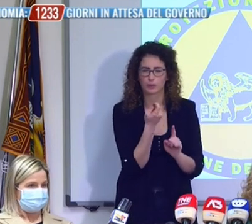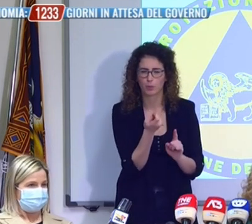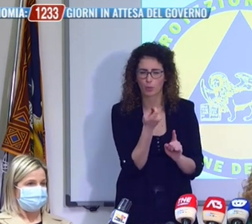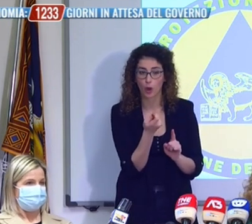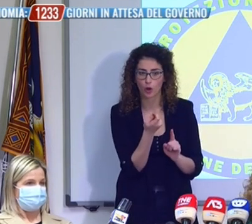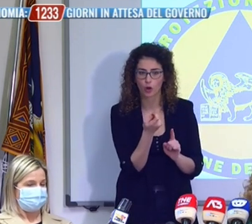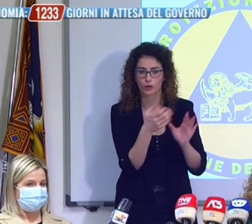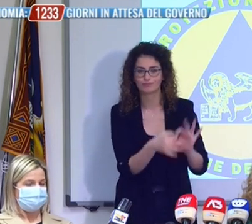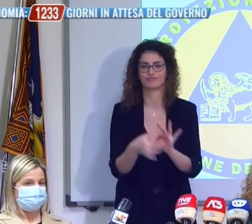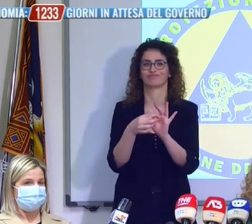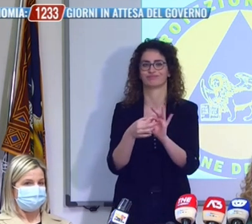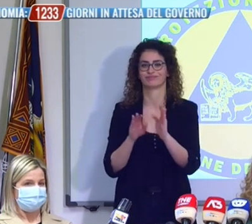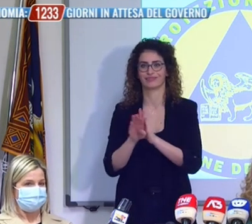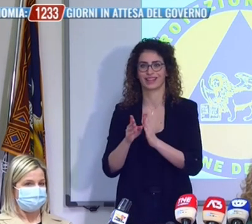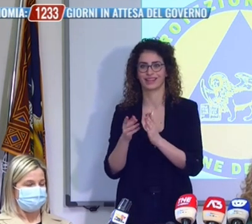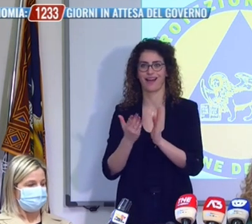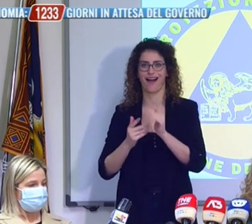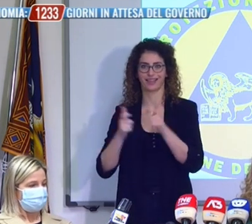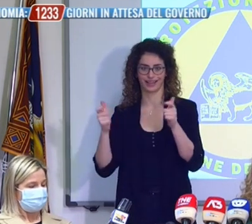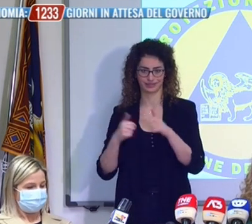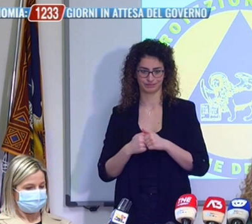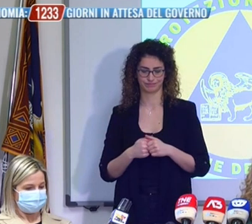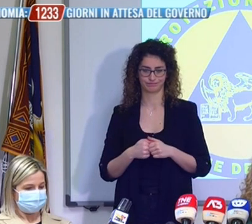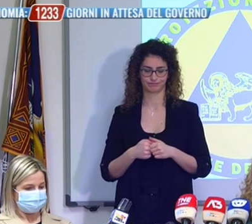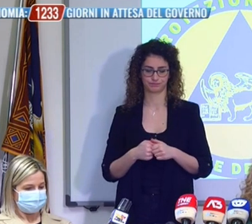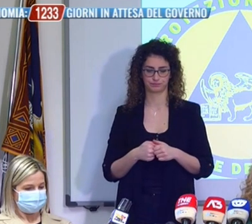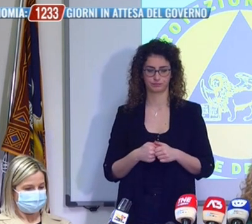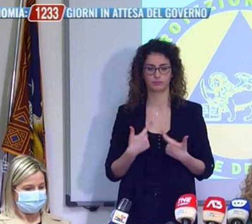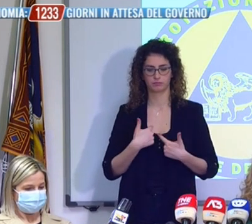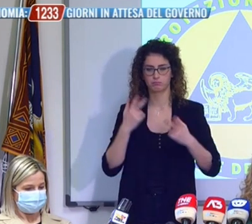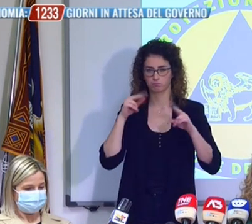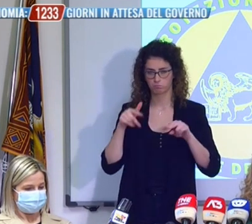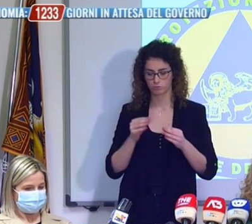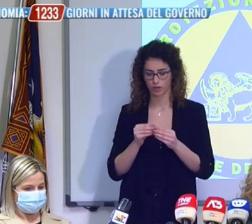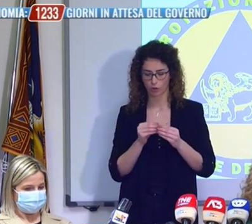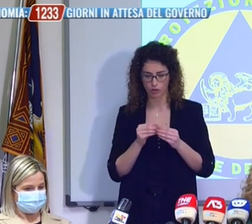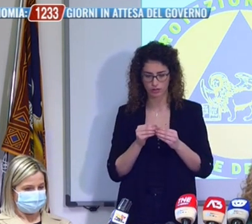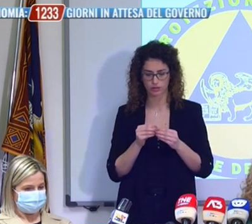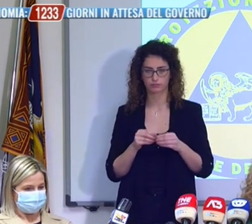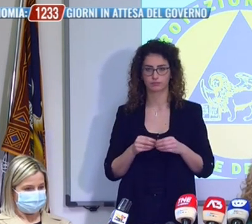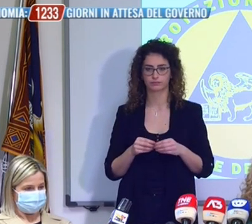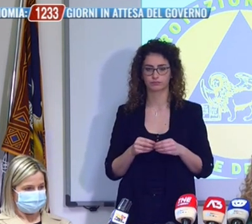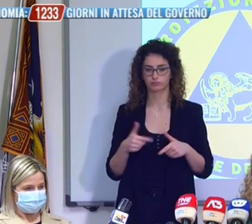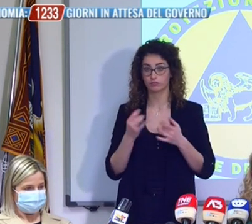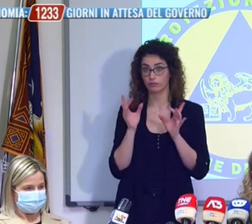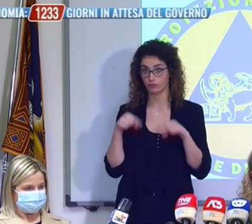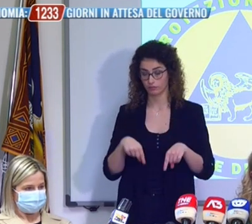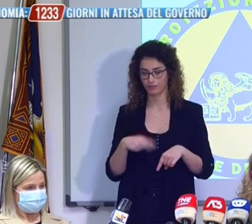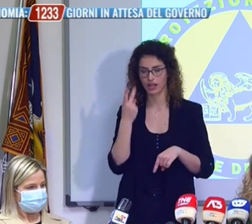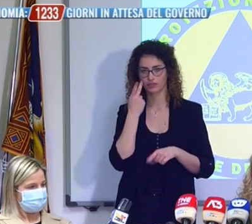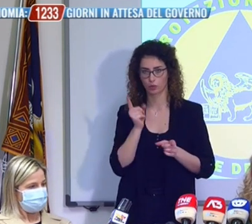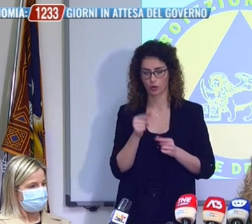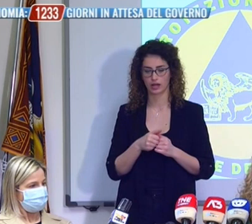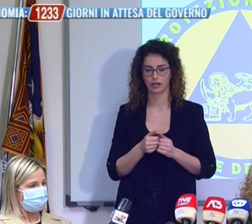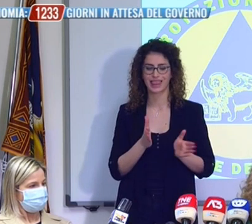ad un'incidenza molto alta. Allora, facendo questo tipo di valutazione, proprio anche stamattina abbiamo visto che